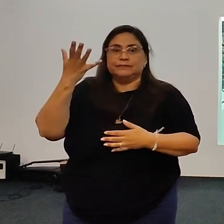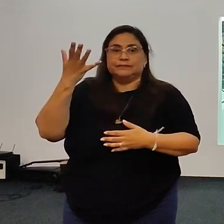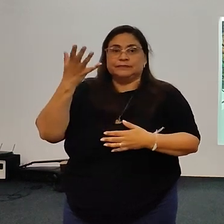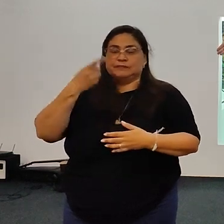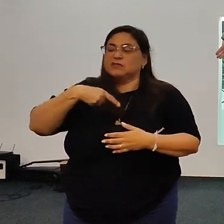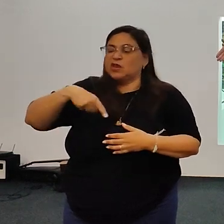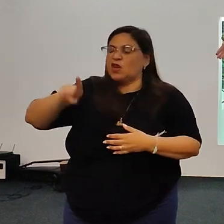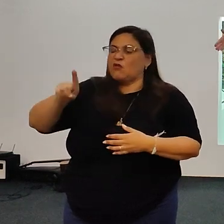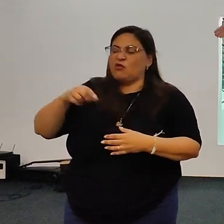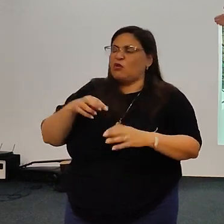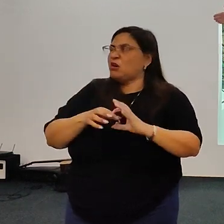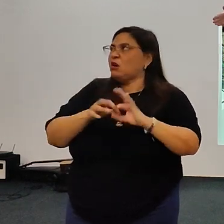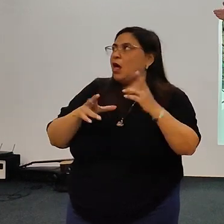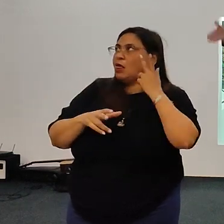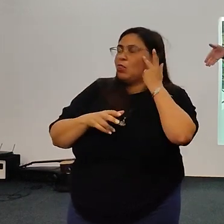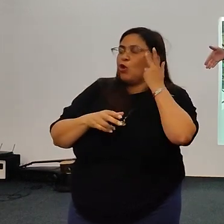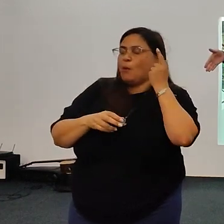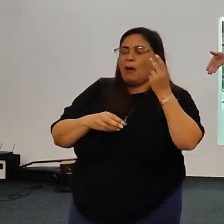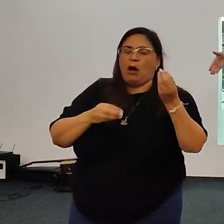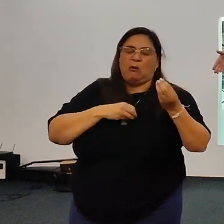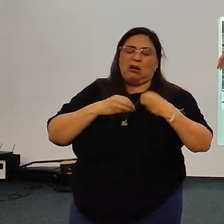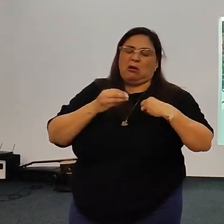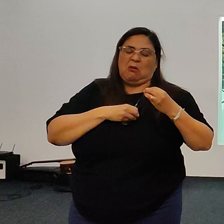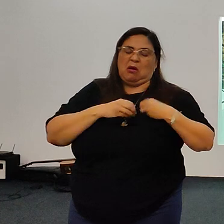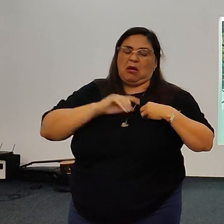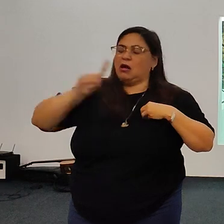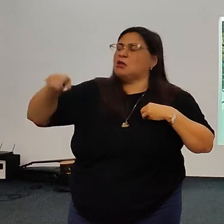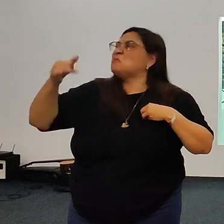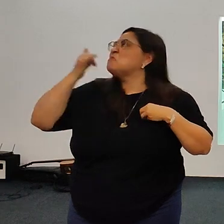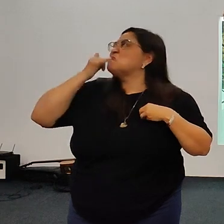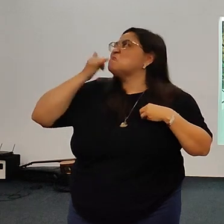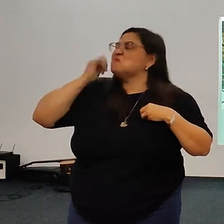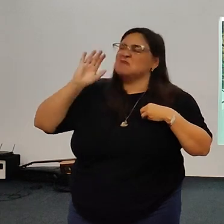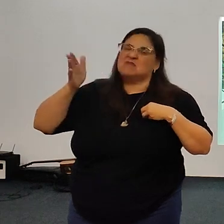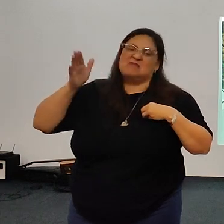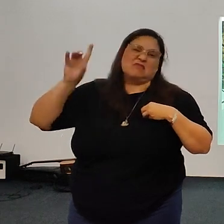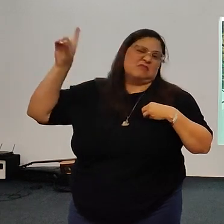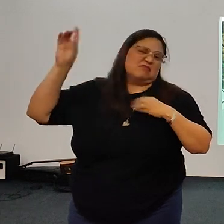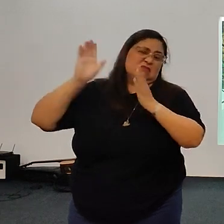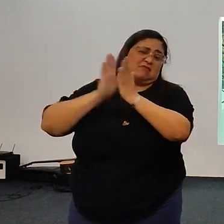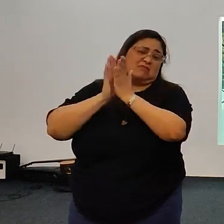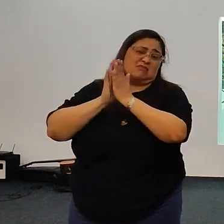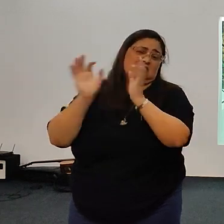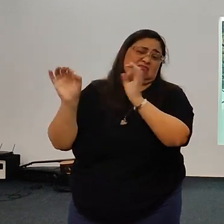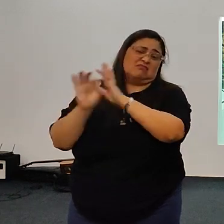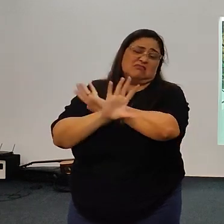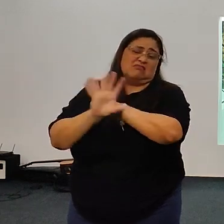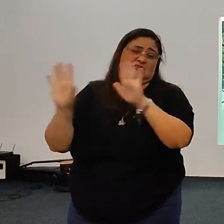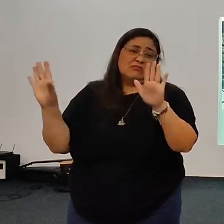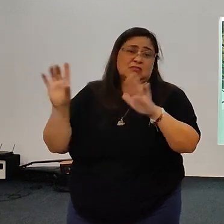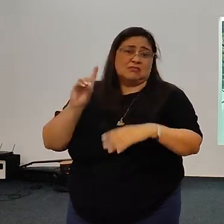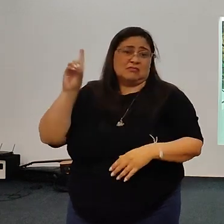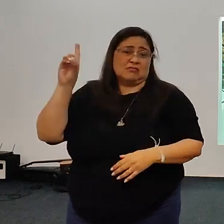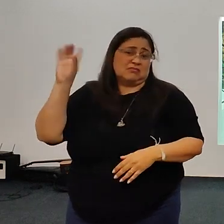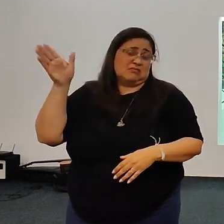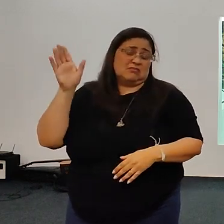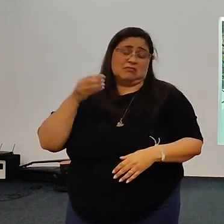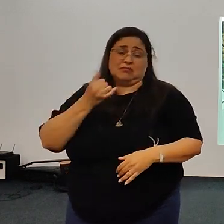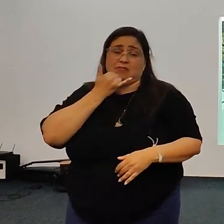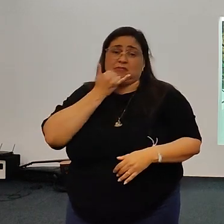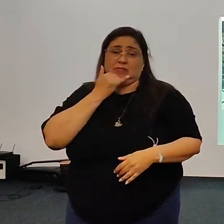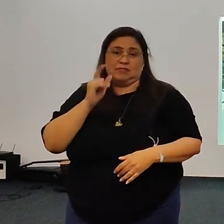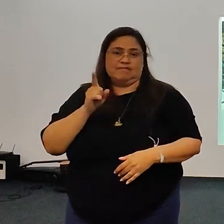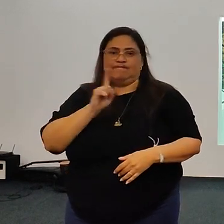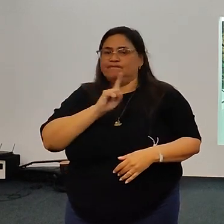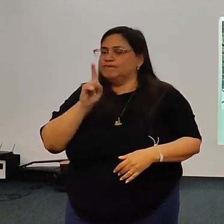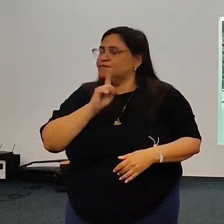Eu vou praticar isso porque agora eu quero praticar isso, mas depois eu oro a Deus e está tudo certo, está tudo bem.